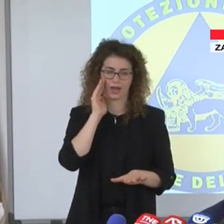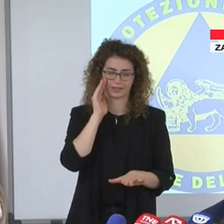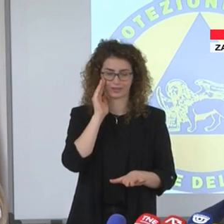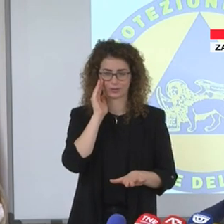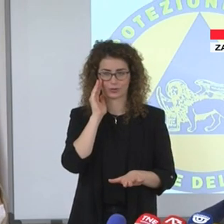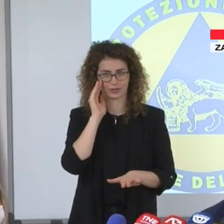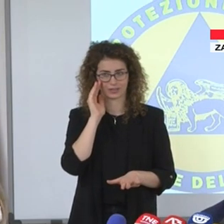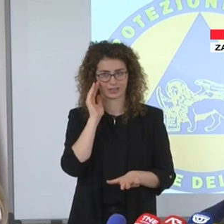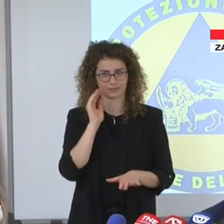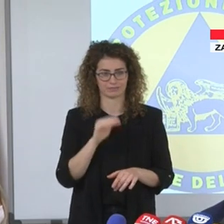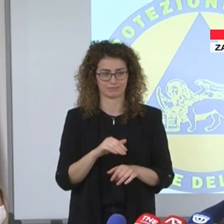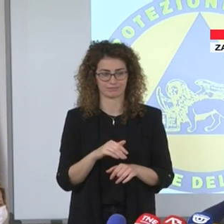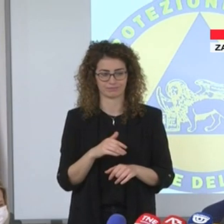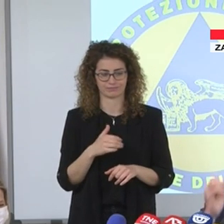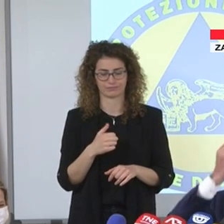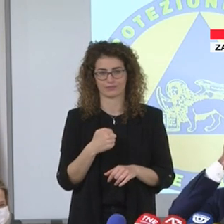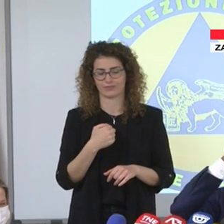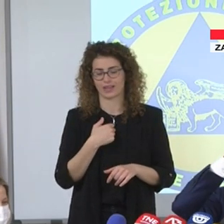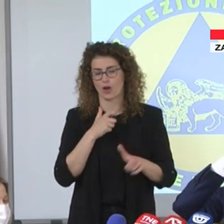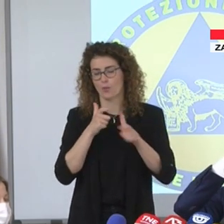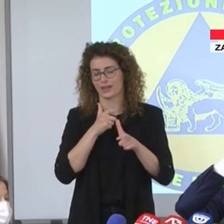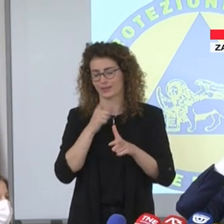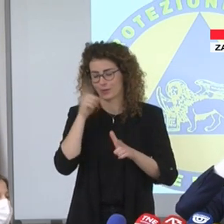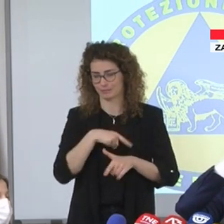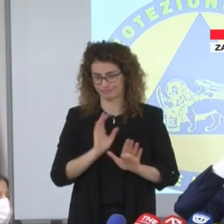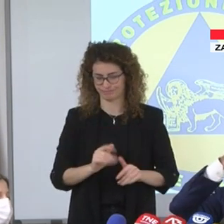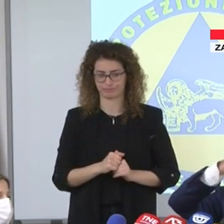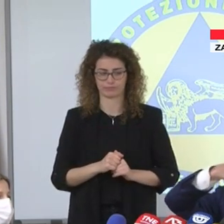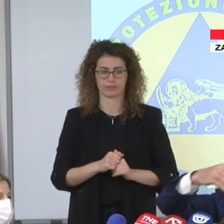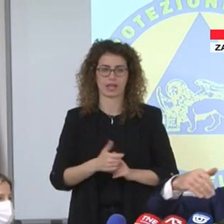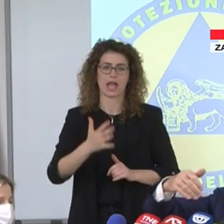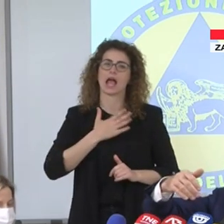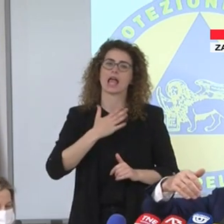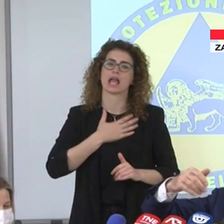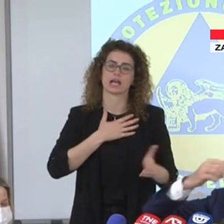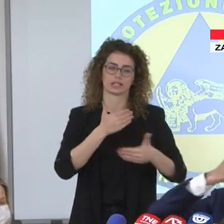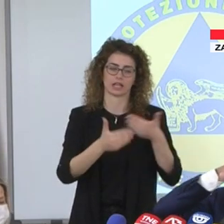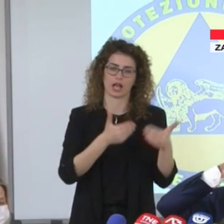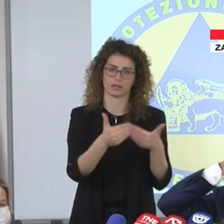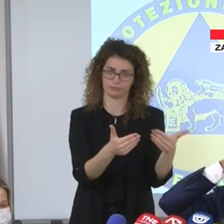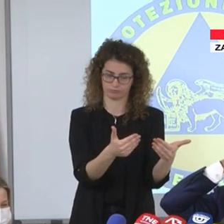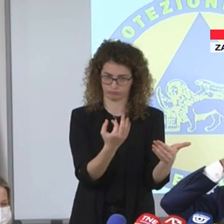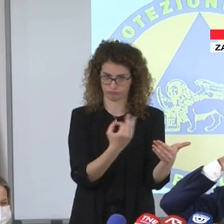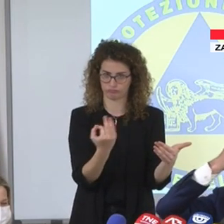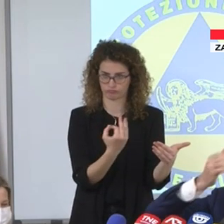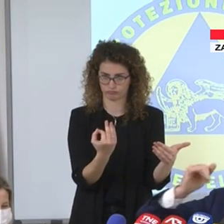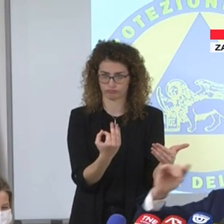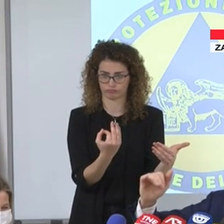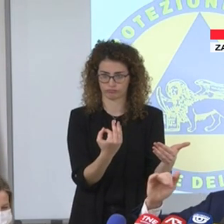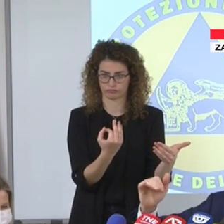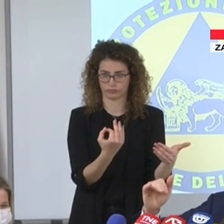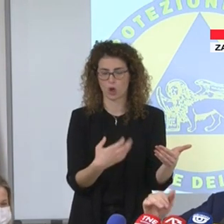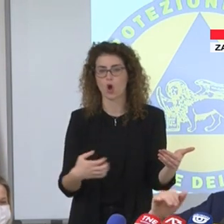scusate, ho fatto io cattiva comunicazione. Noi continuiamo con le fasce di età, giusto? Ce le abbiamo.